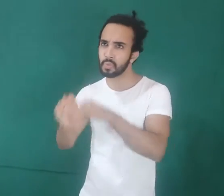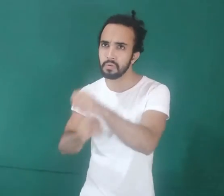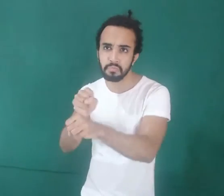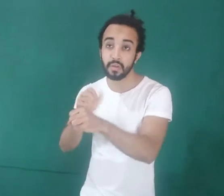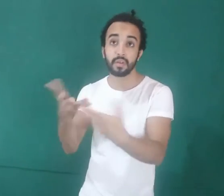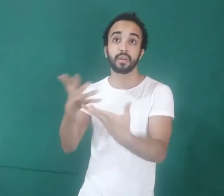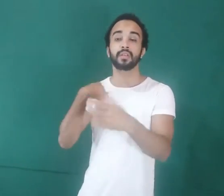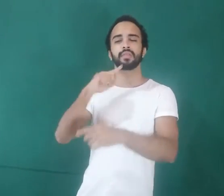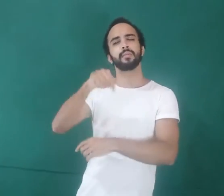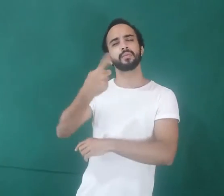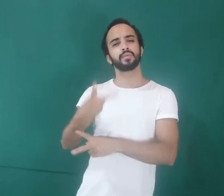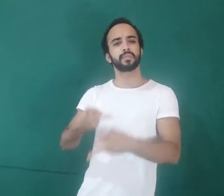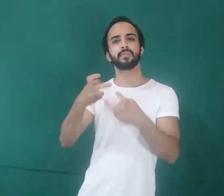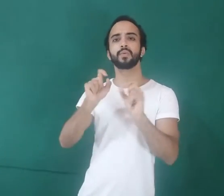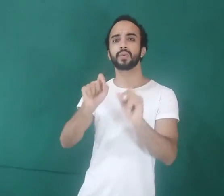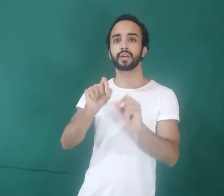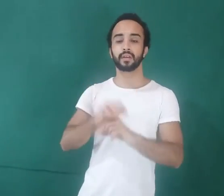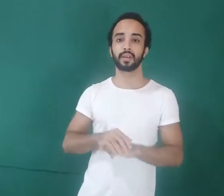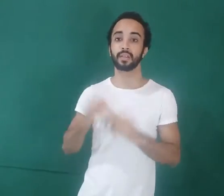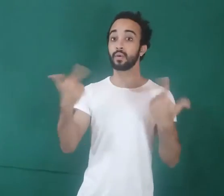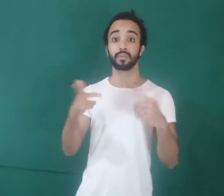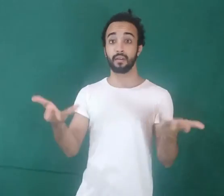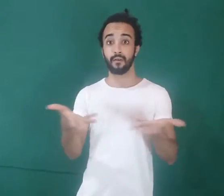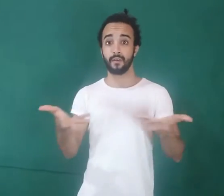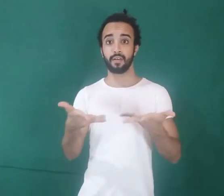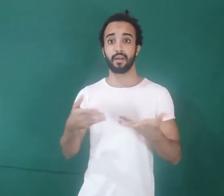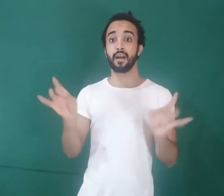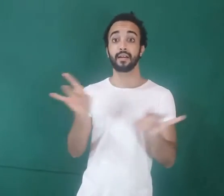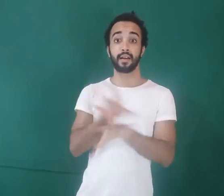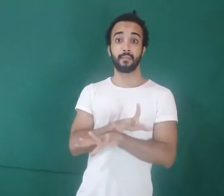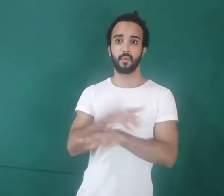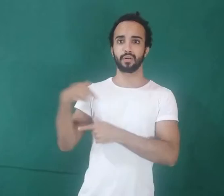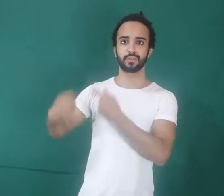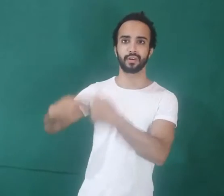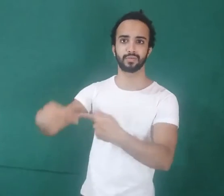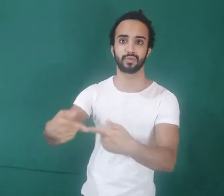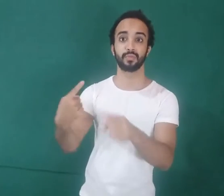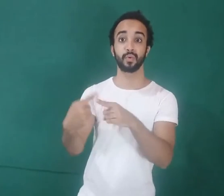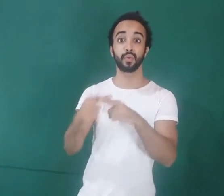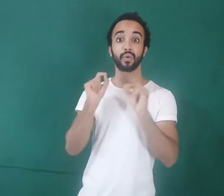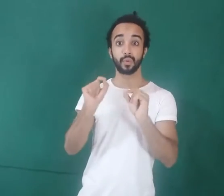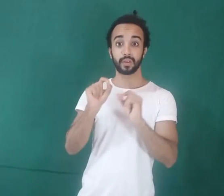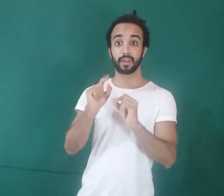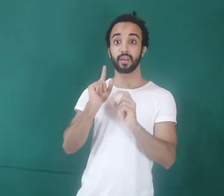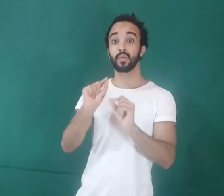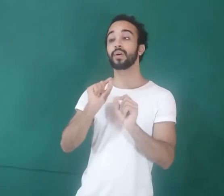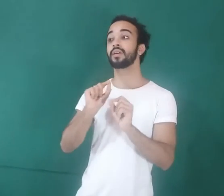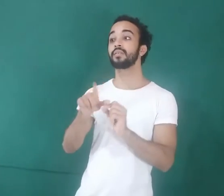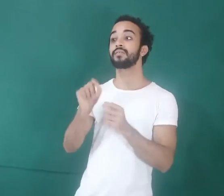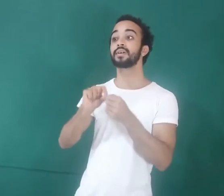assim, não tem mais isso, acabaram as gerações. Sim. Porque o que determinava uma geração? Era um tipo de